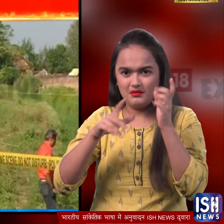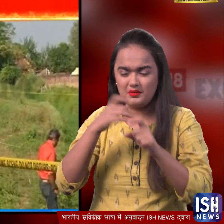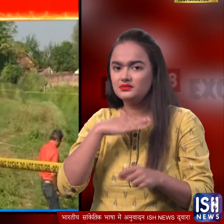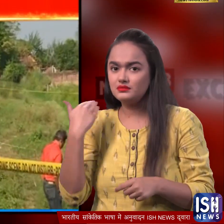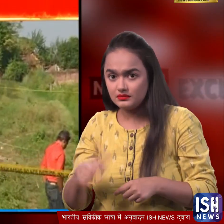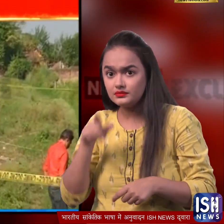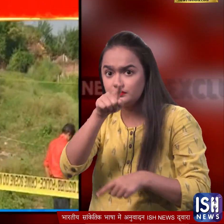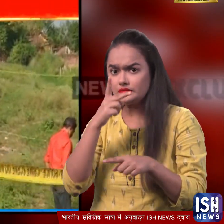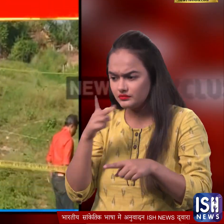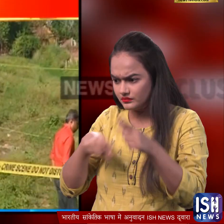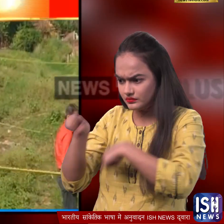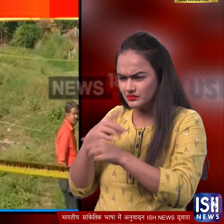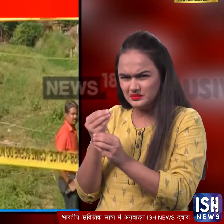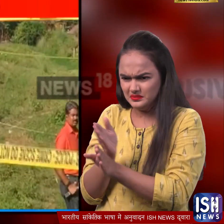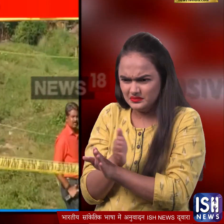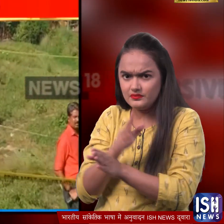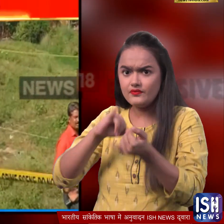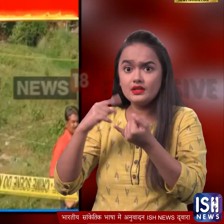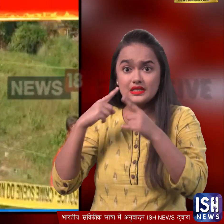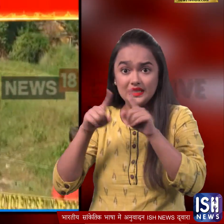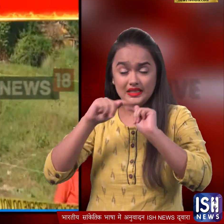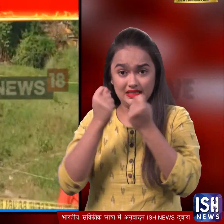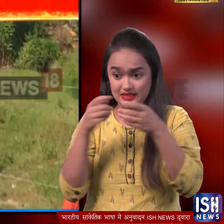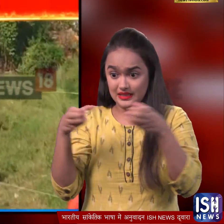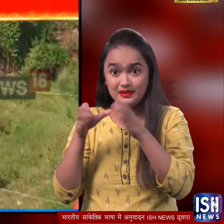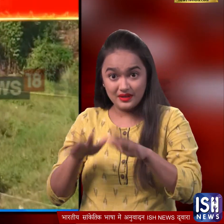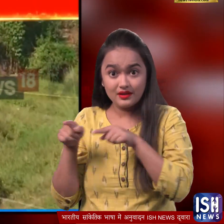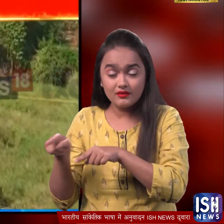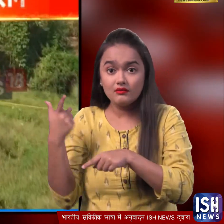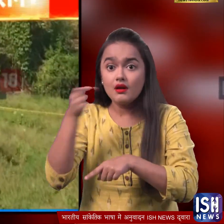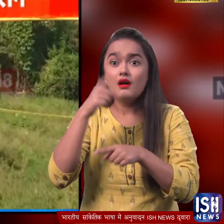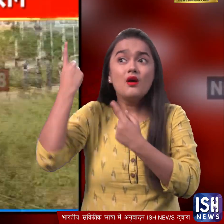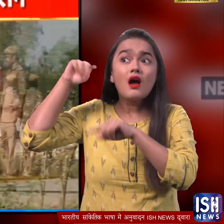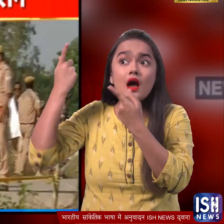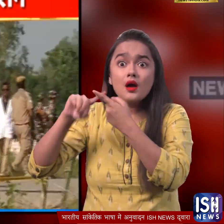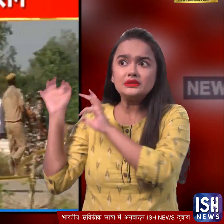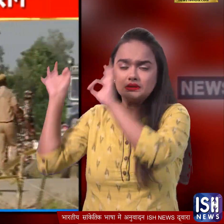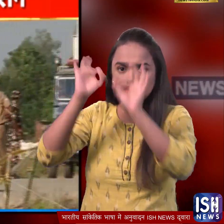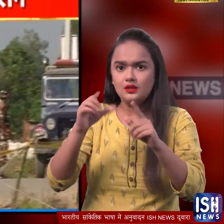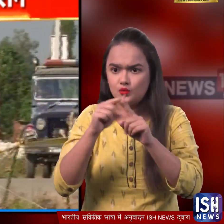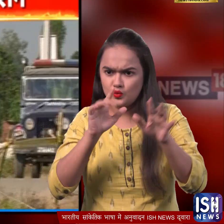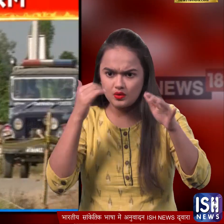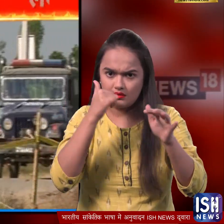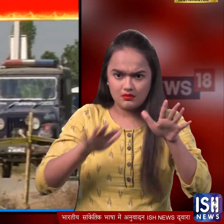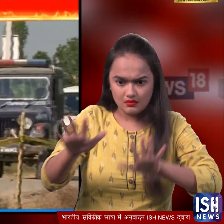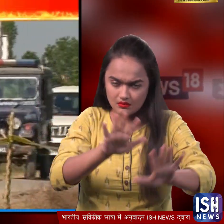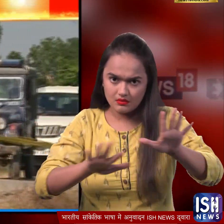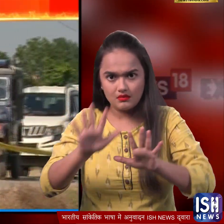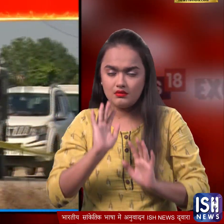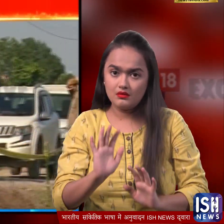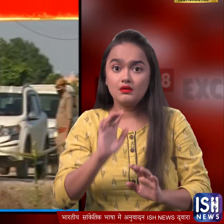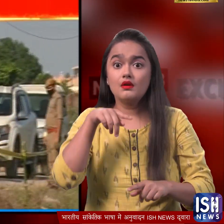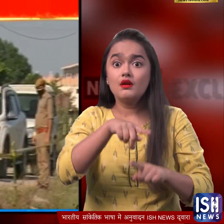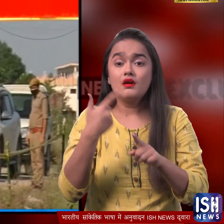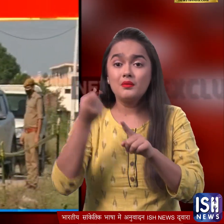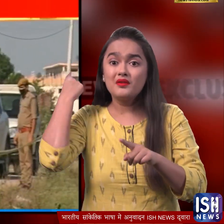ये आप देख रहे हैं, अब से कुछ देर पहले जो एसआईटी की टीम है वो यहां पर क्राइम सीन रिक्रिएट कर रही थी। जिस समय पुलिस 3 अक्टूबर को हुई हिंसा के